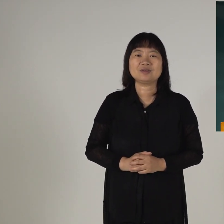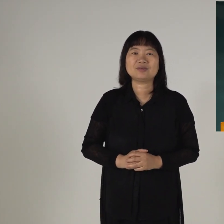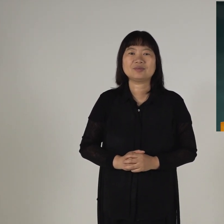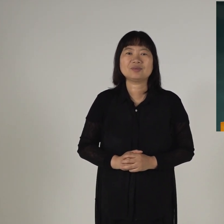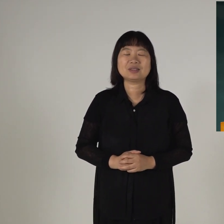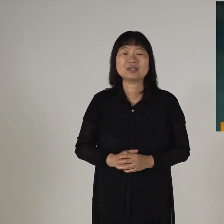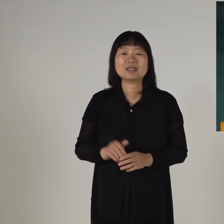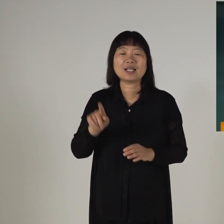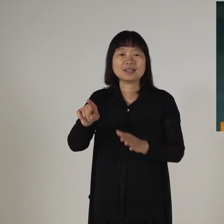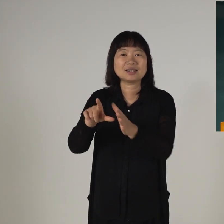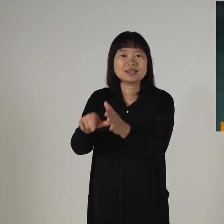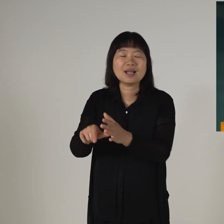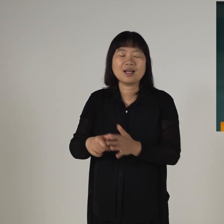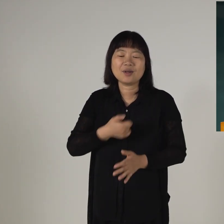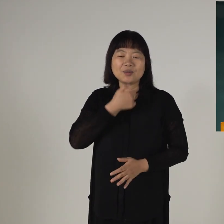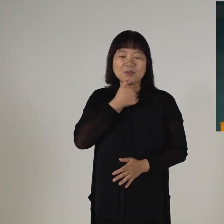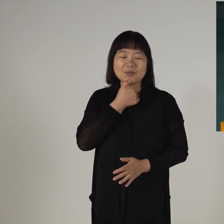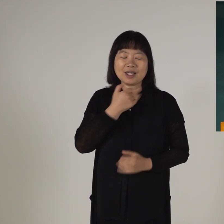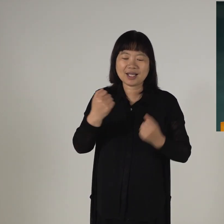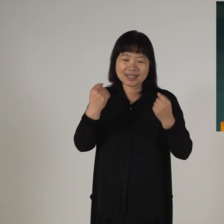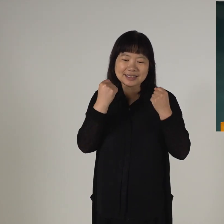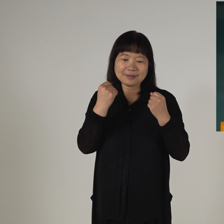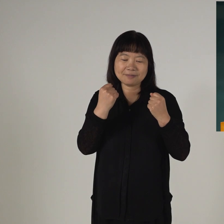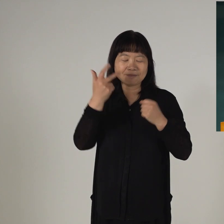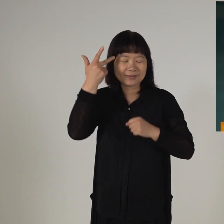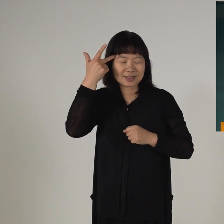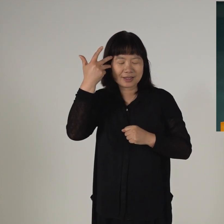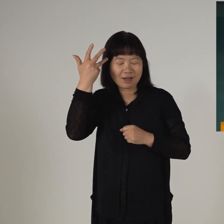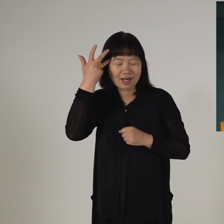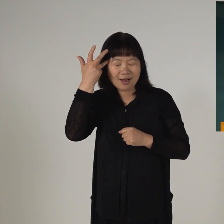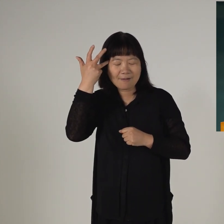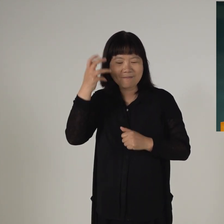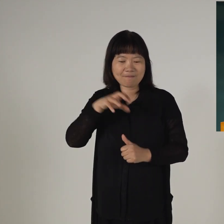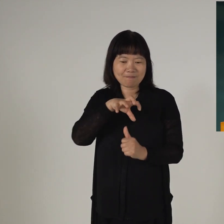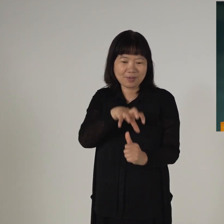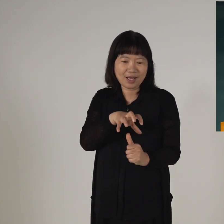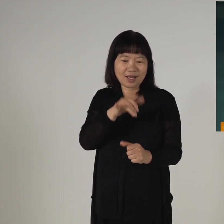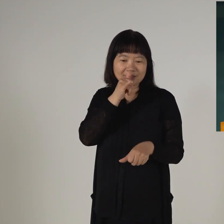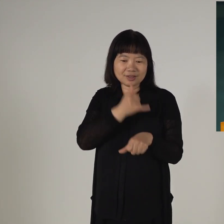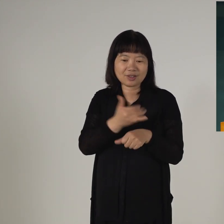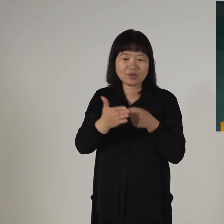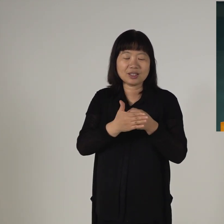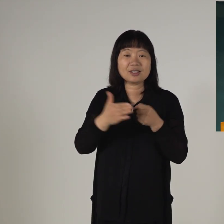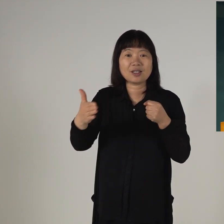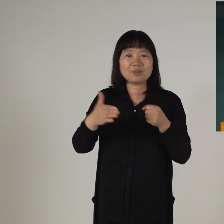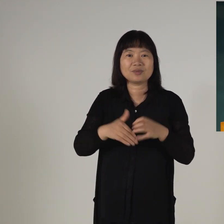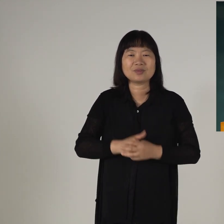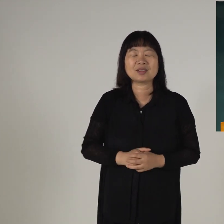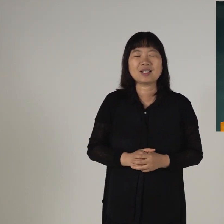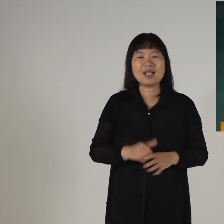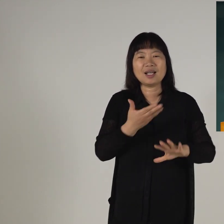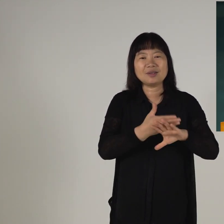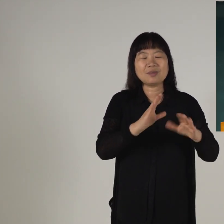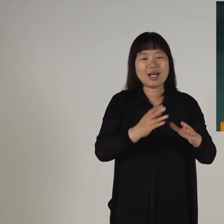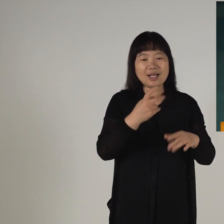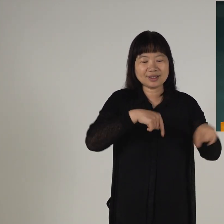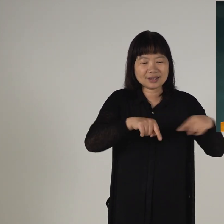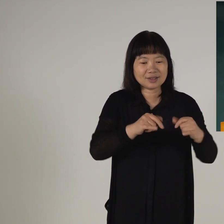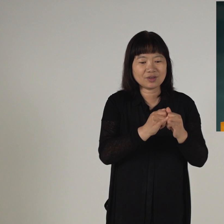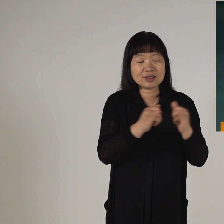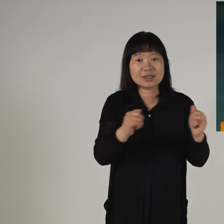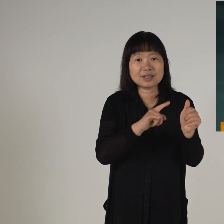근데 그 시대가 로마의 힘의 철학이 지배하던 시대이기 때문에 그 이방의